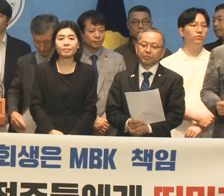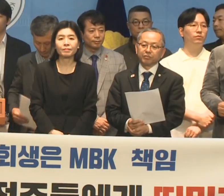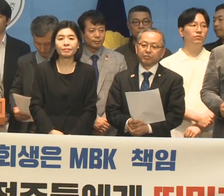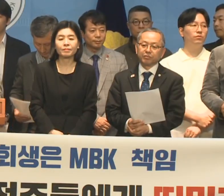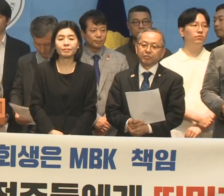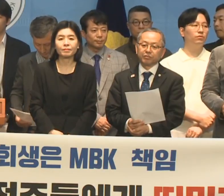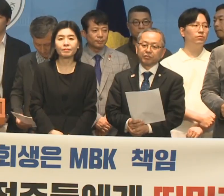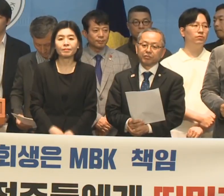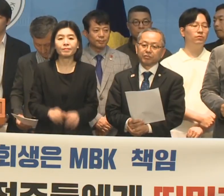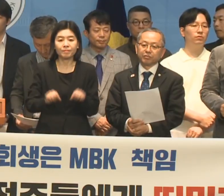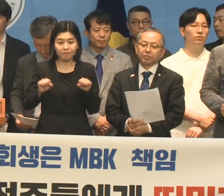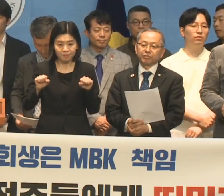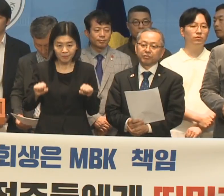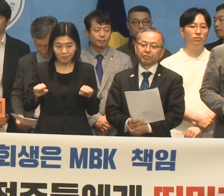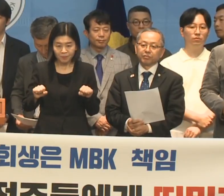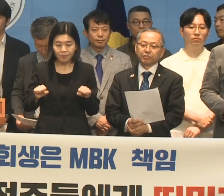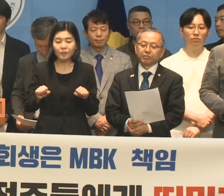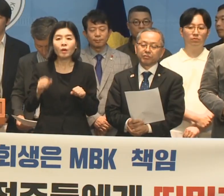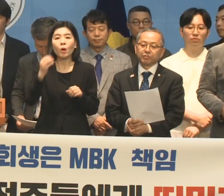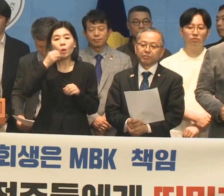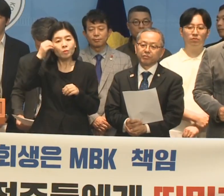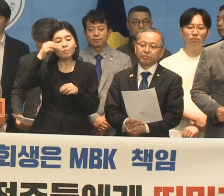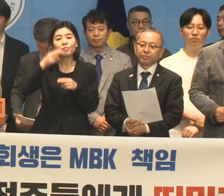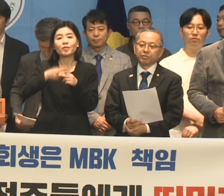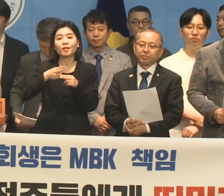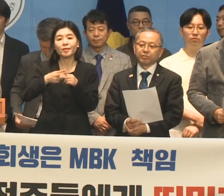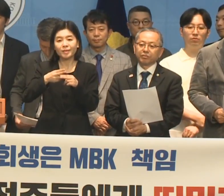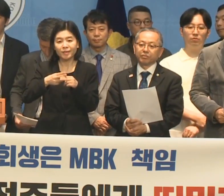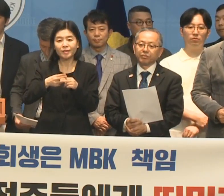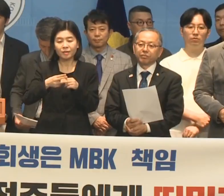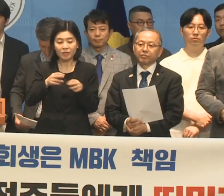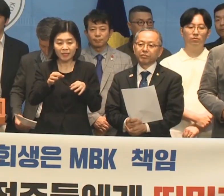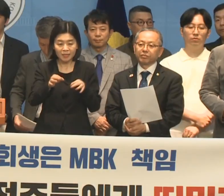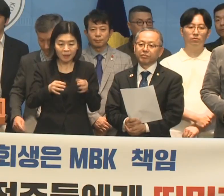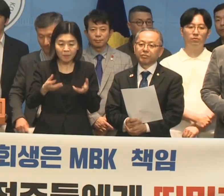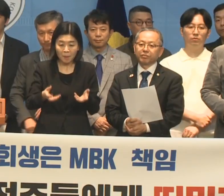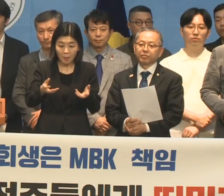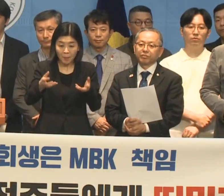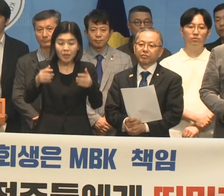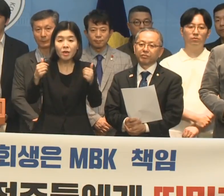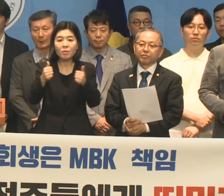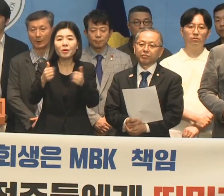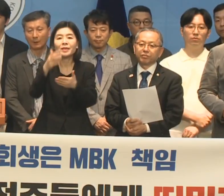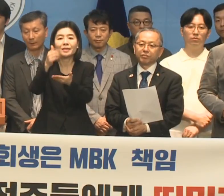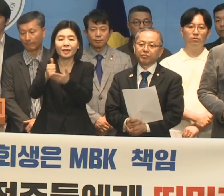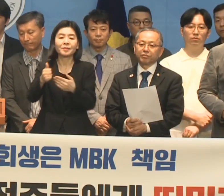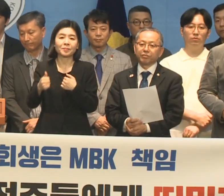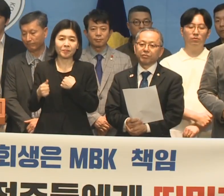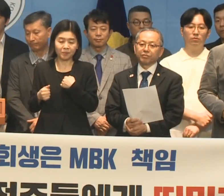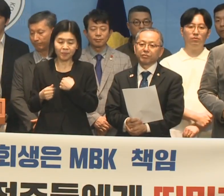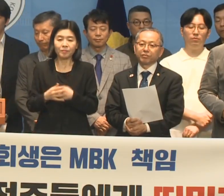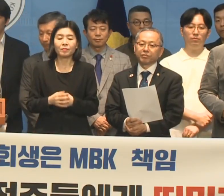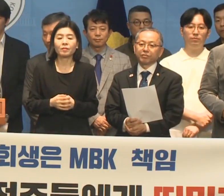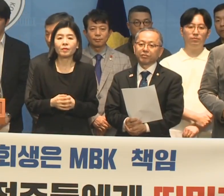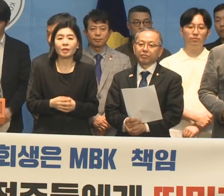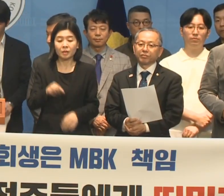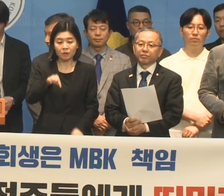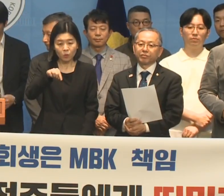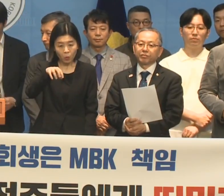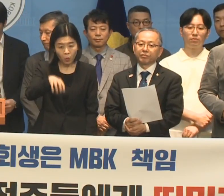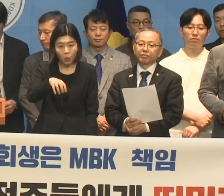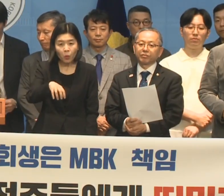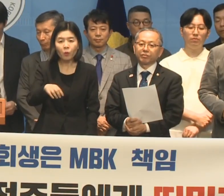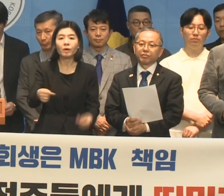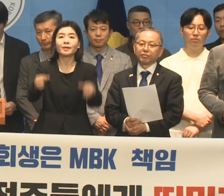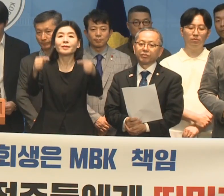네, 안녕하십니까. 홈플러스 입점 점주 협의회 회장 김병국입니다. 먼저 이 자리에